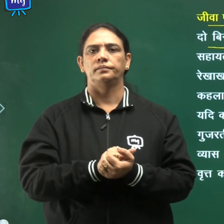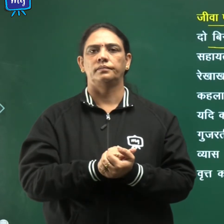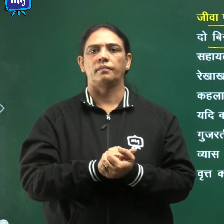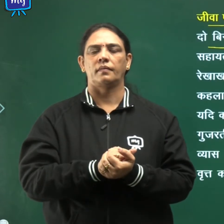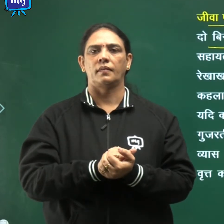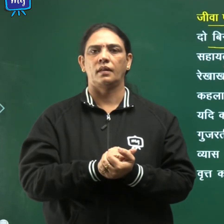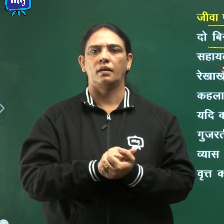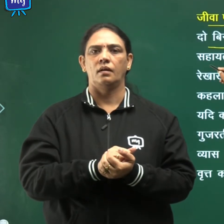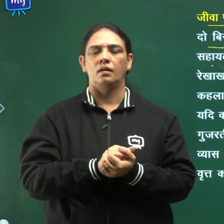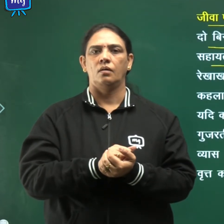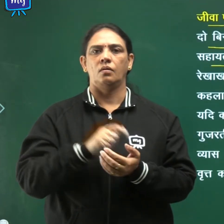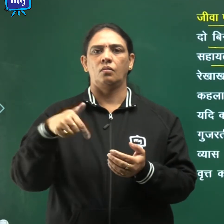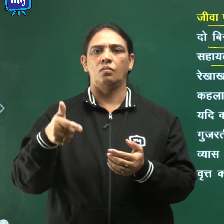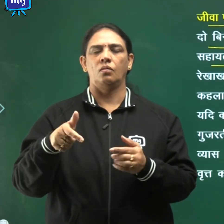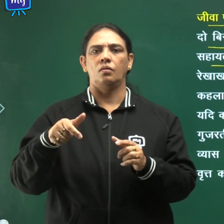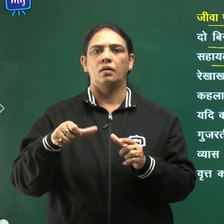को स्केल की सहायता से